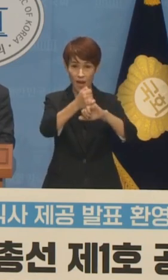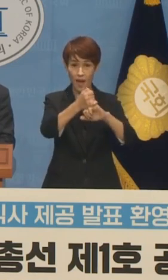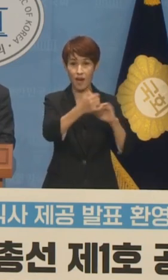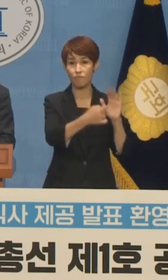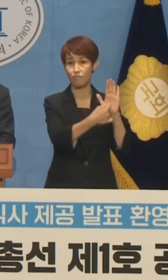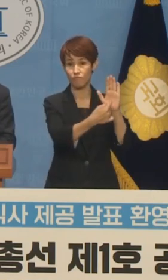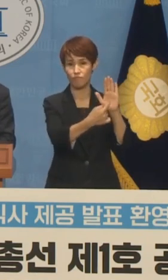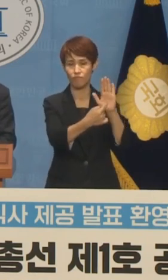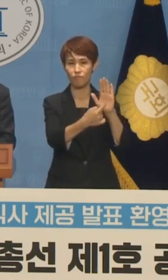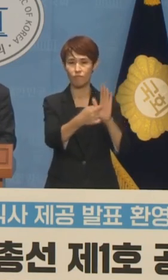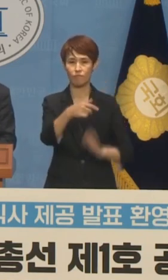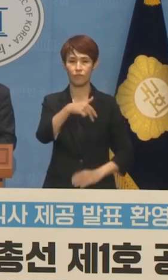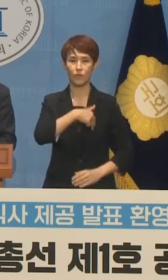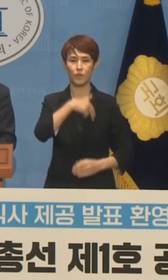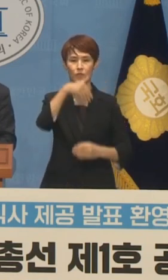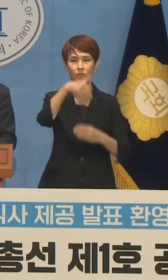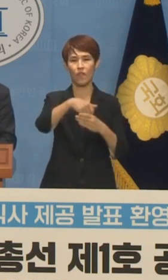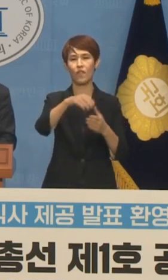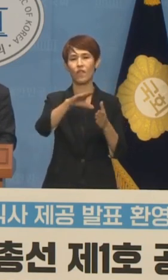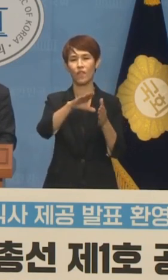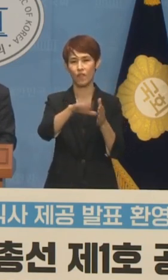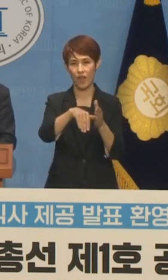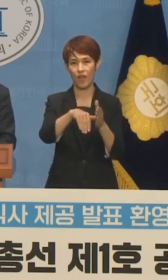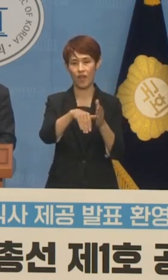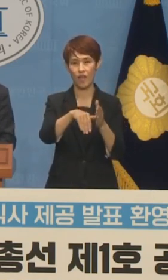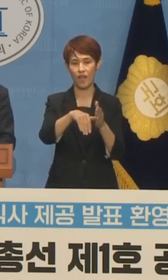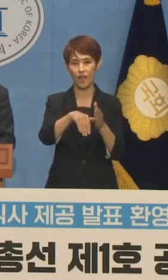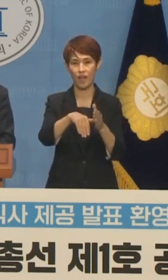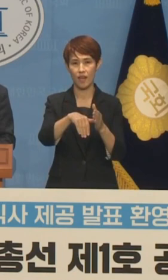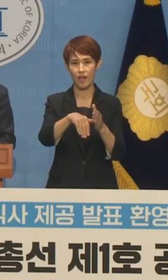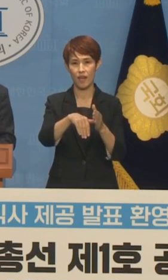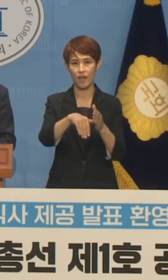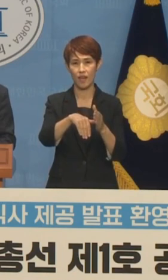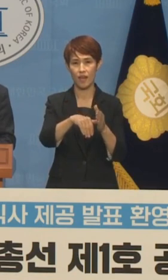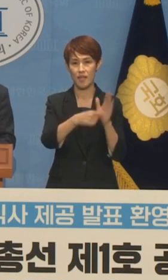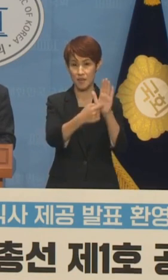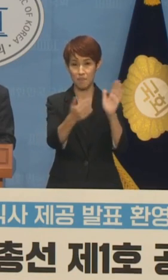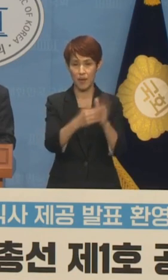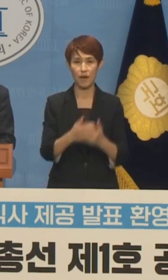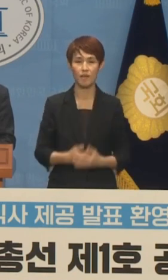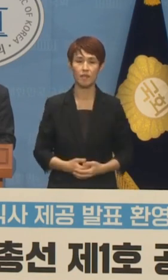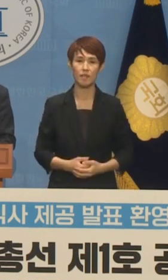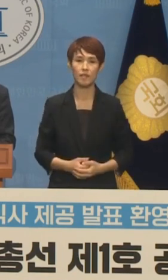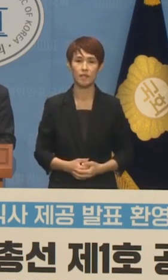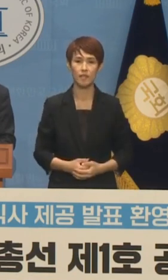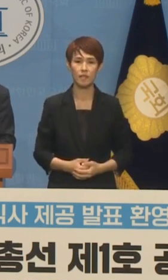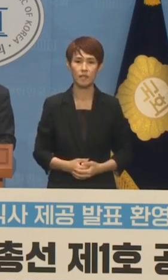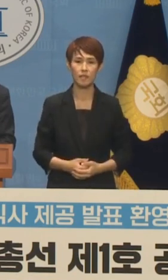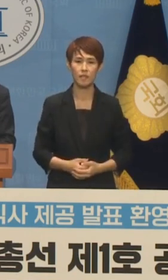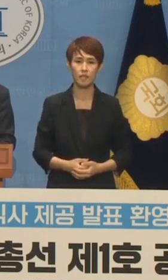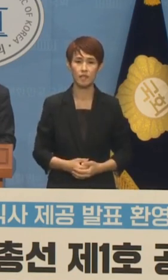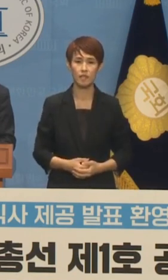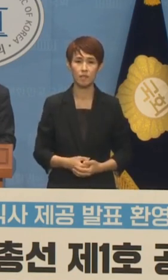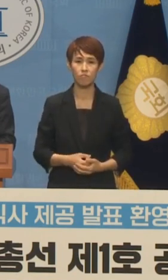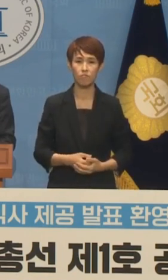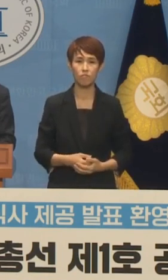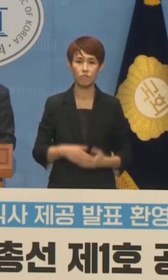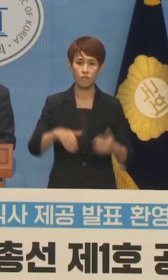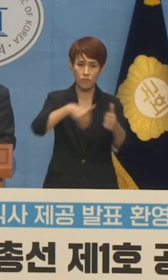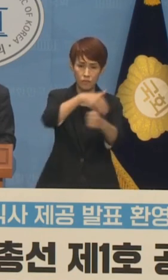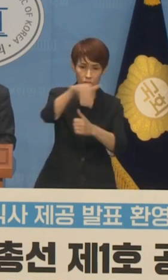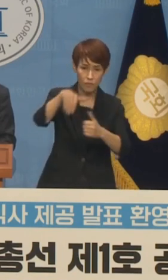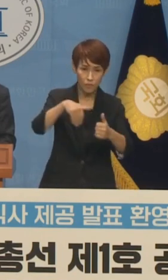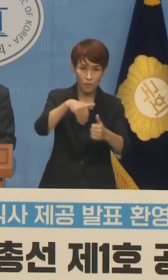이제 총선에 임했는데요. 총선을 치르다 보면서 현장의 분위기가